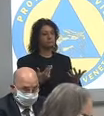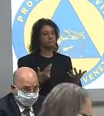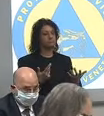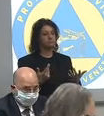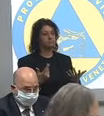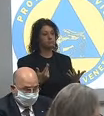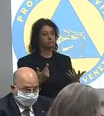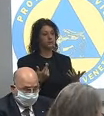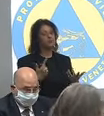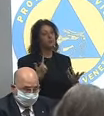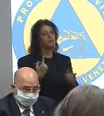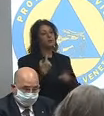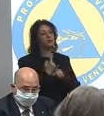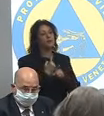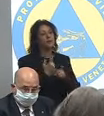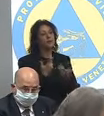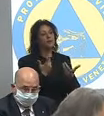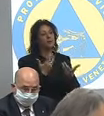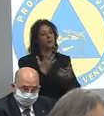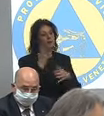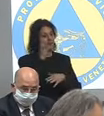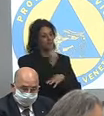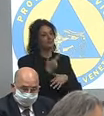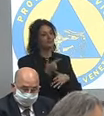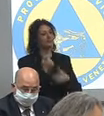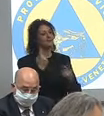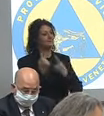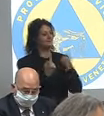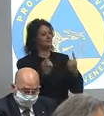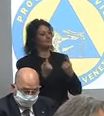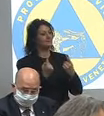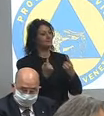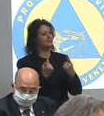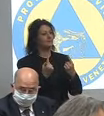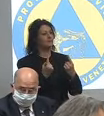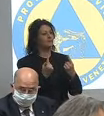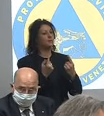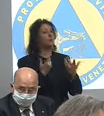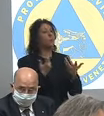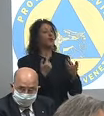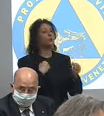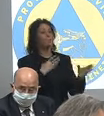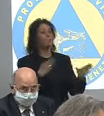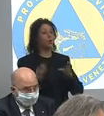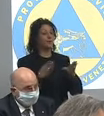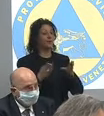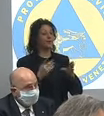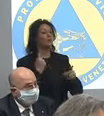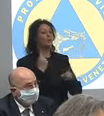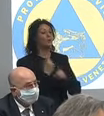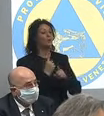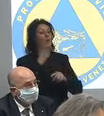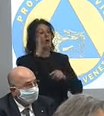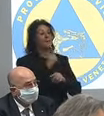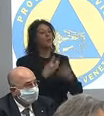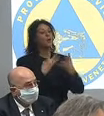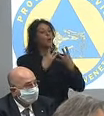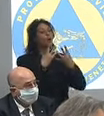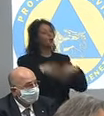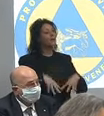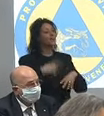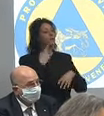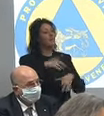ci confermeremo su questa linea. Casomai sarà vedere quando sarà il momento qual è l'organizzazione di